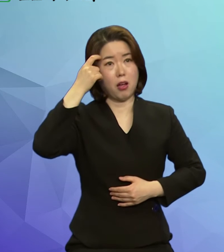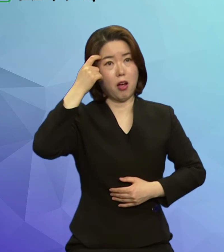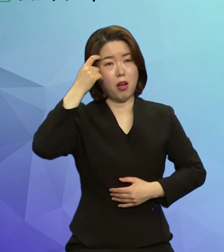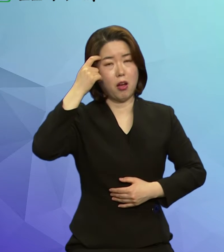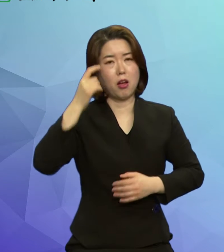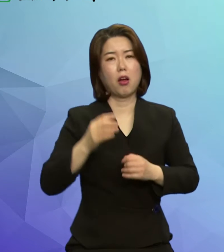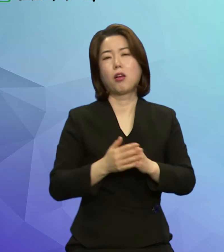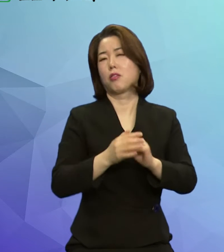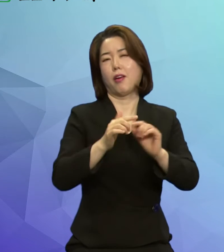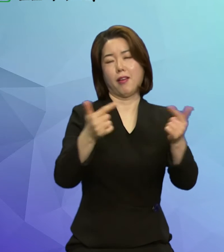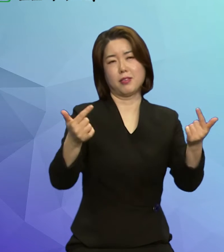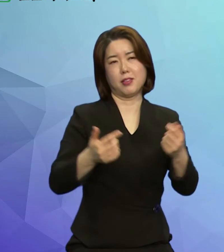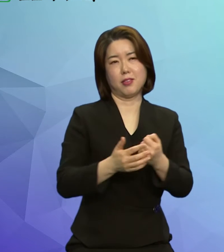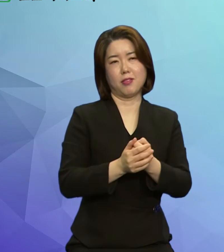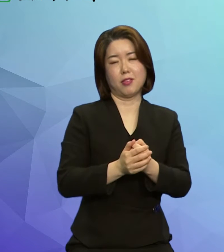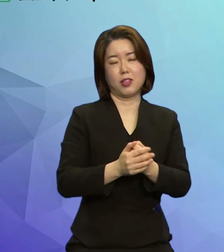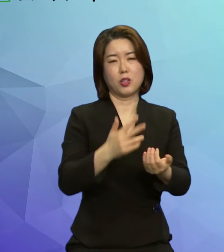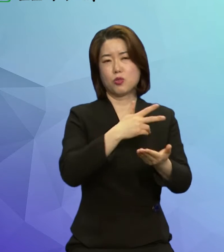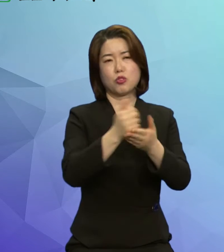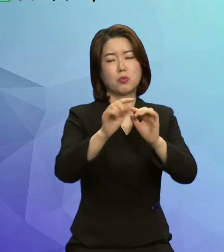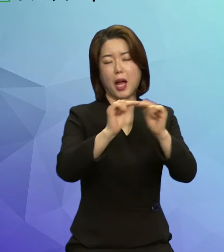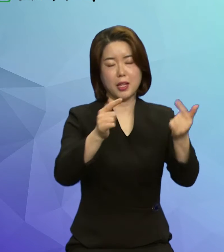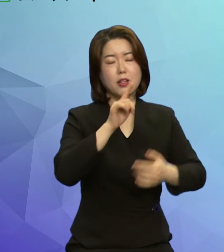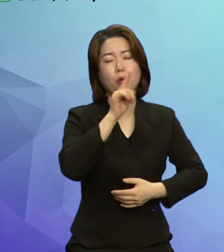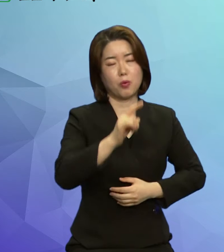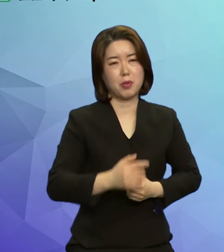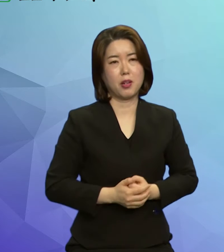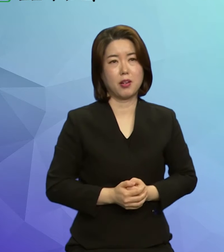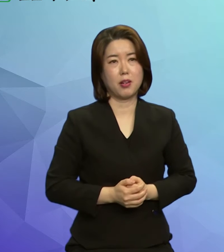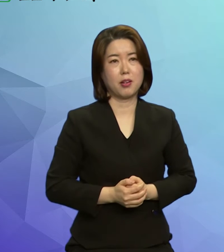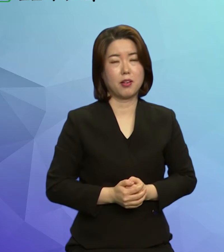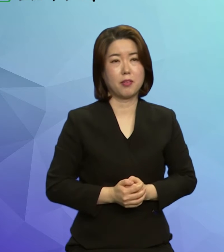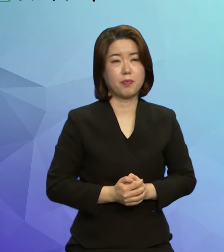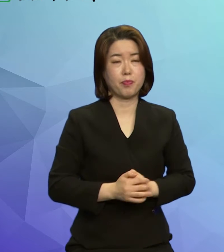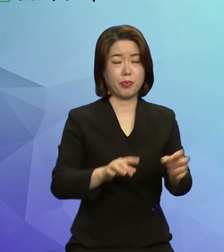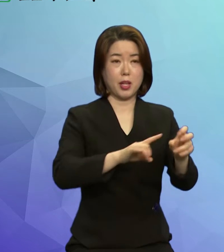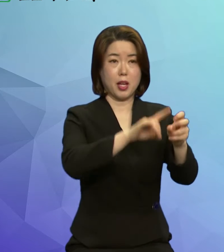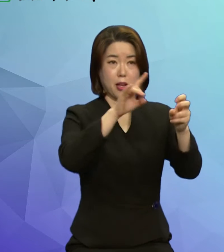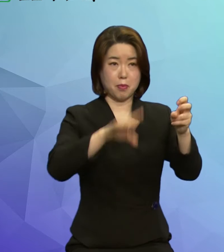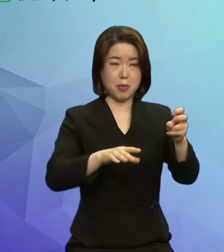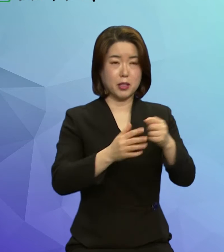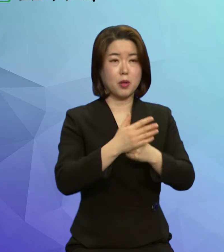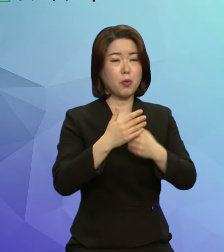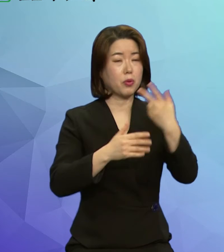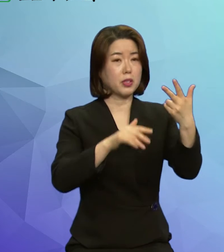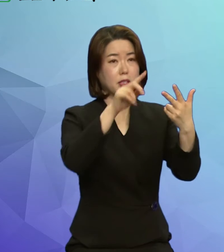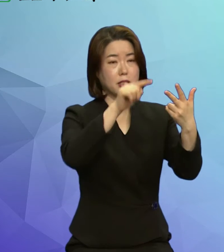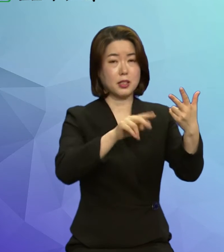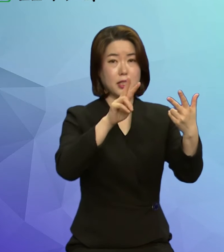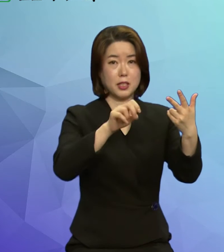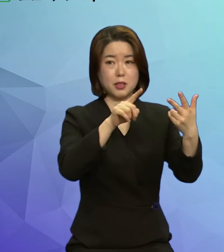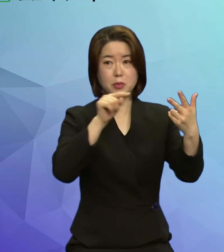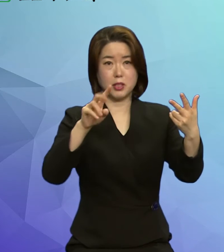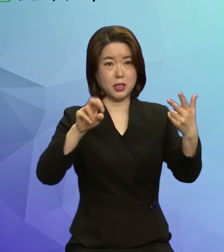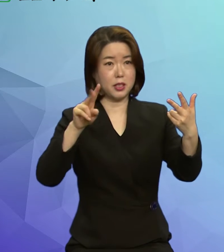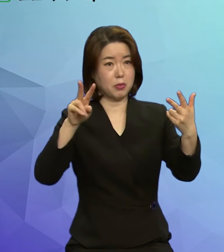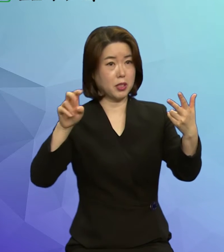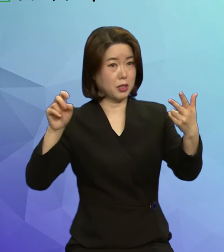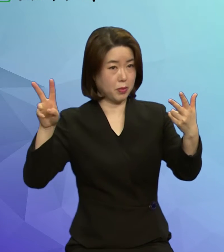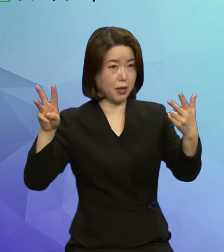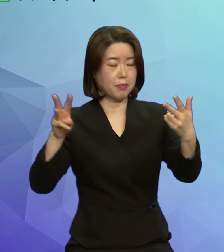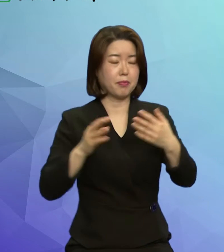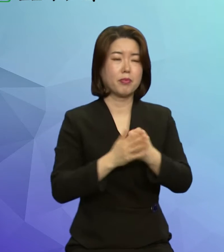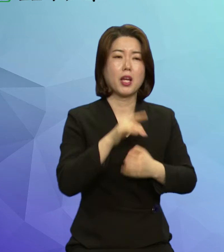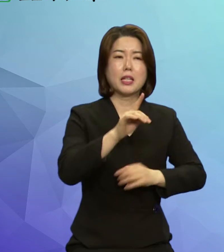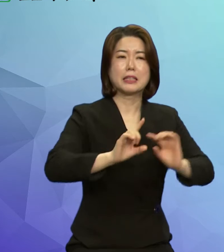아니었습니다. 주님은 아니라고 말씀하셨습니다. 마태복음 7장 22절 23절에 그날에